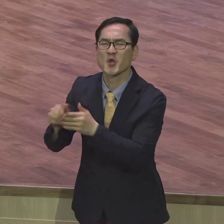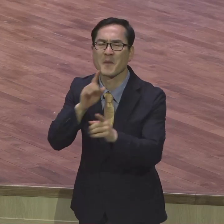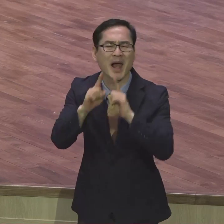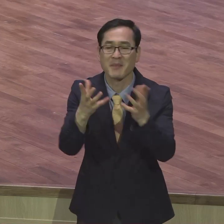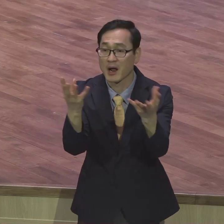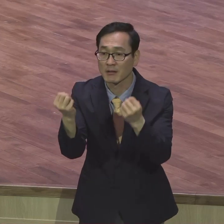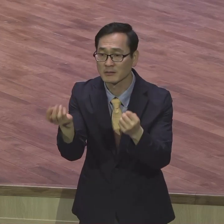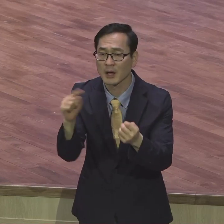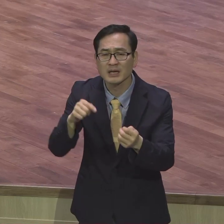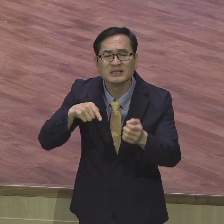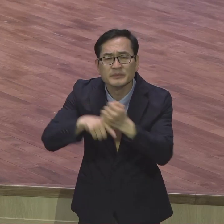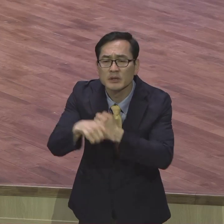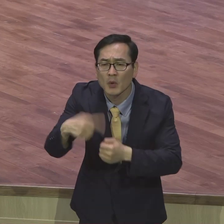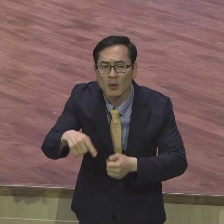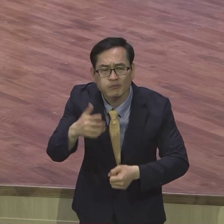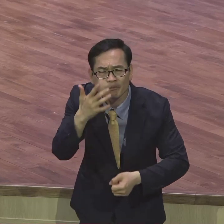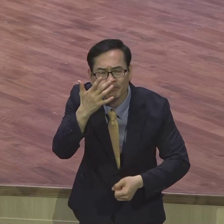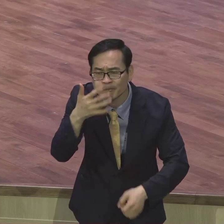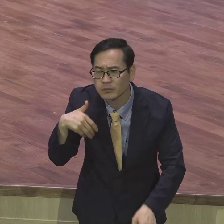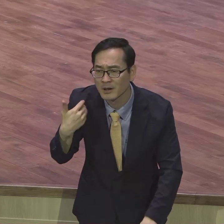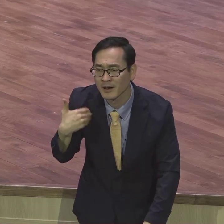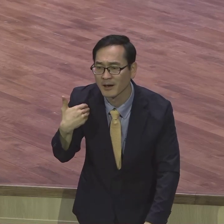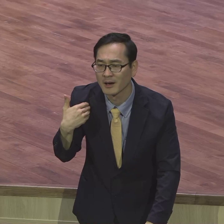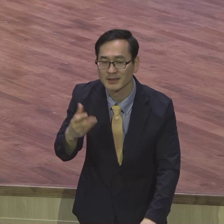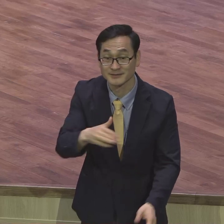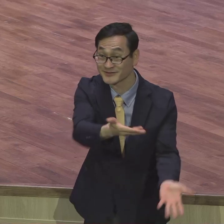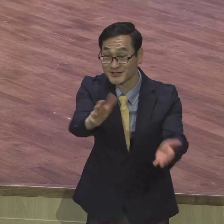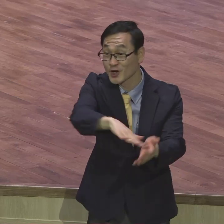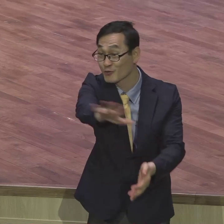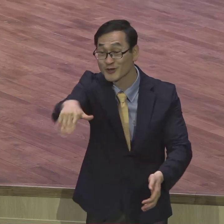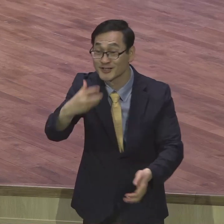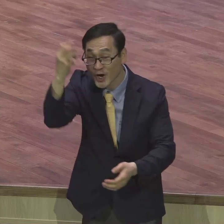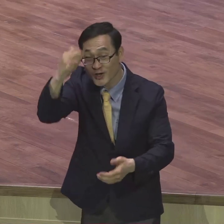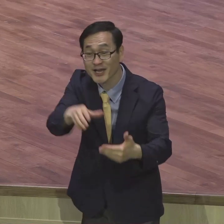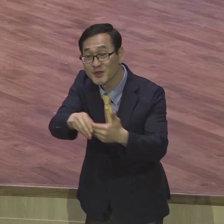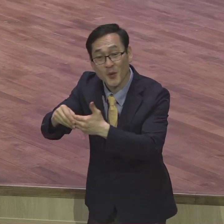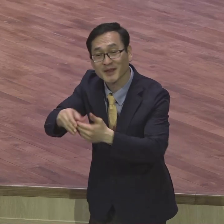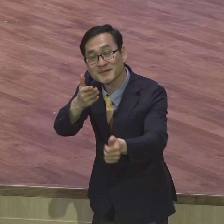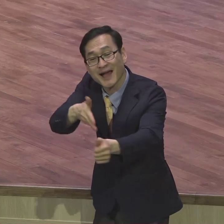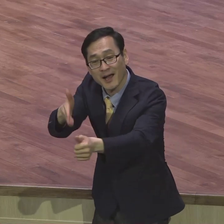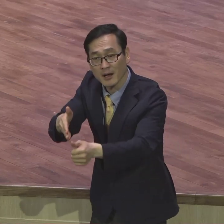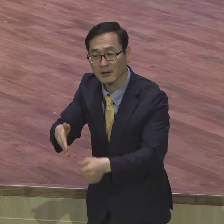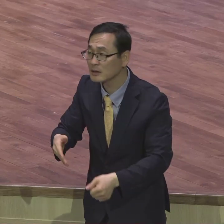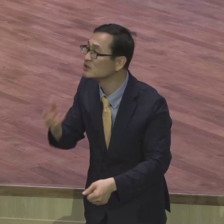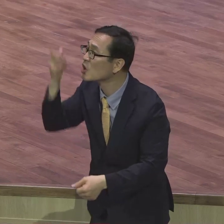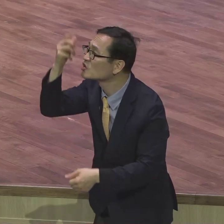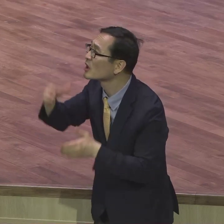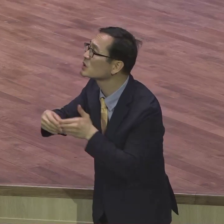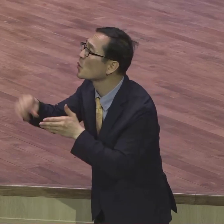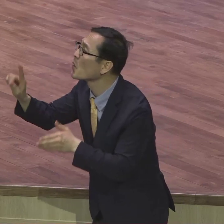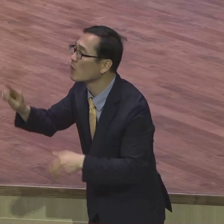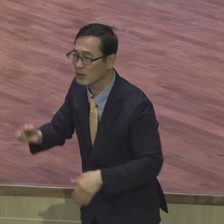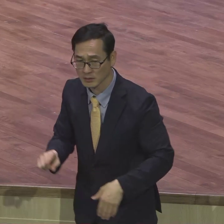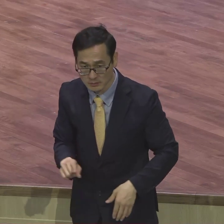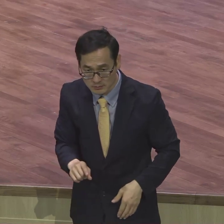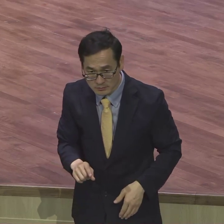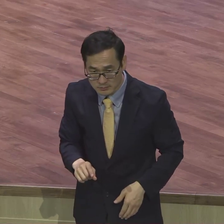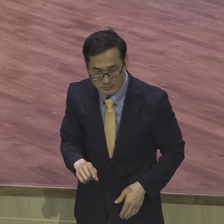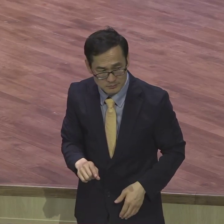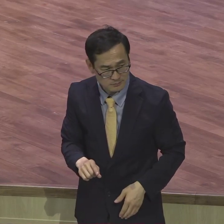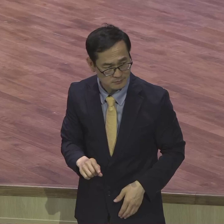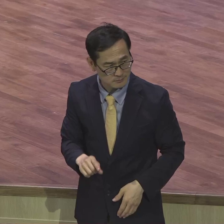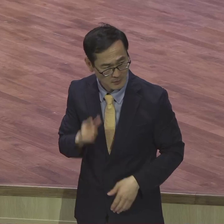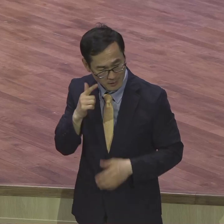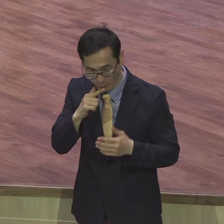인도가 뭐예요? 성령 인도 받읍시다. 성령 인도가 뭐냐고요? 성령 인도 받는다 이 말은 바로